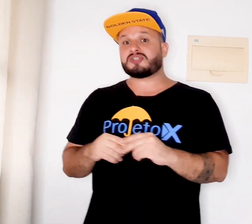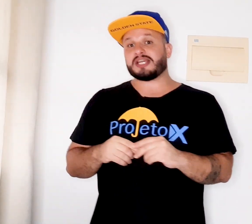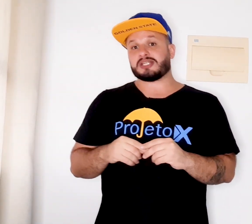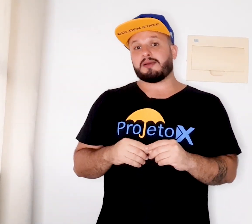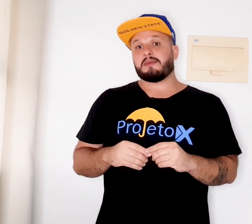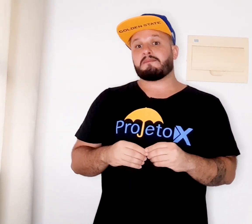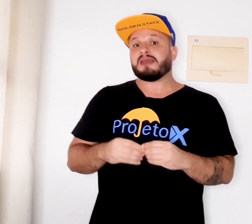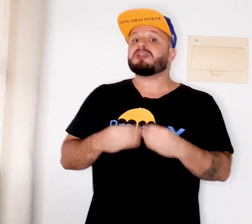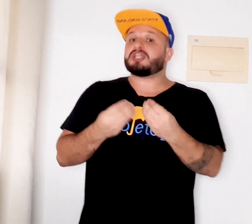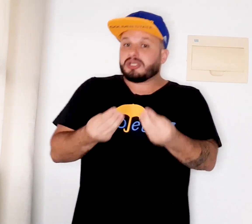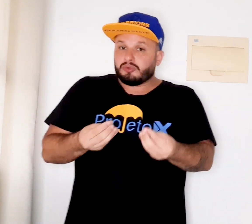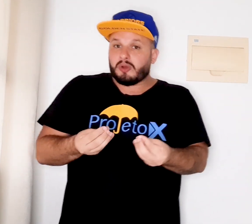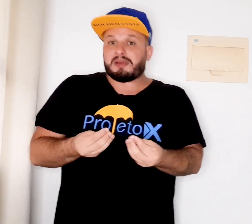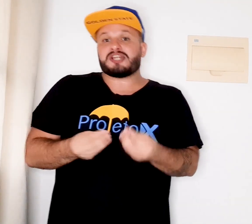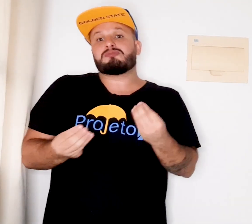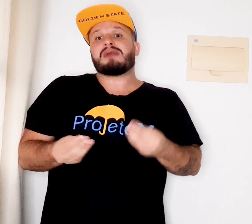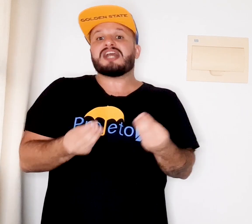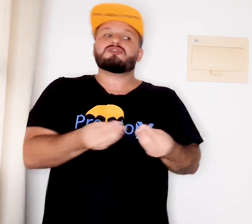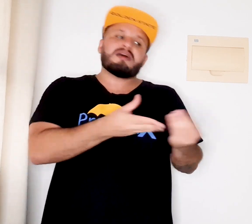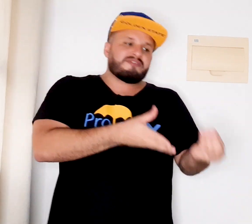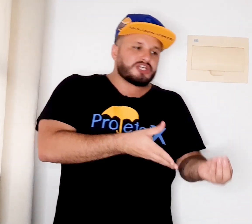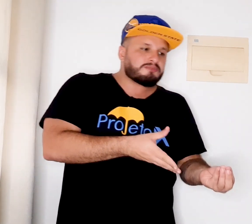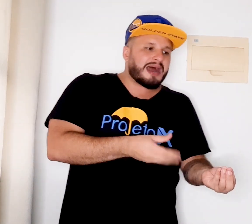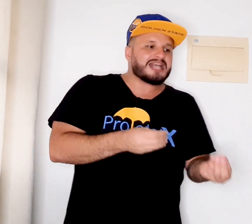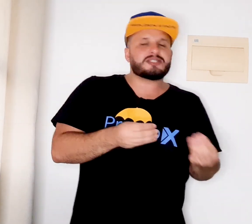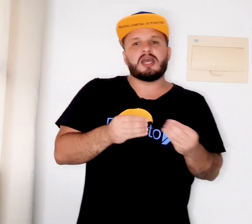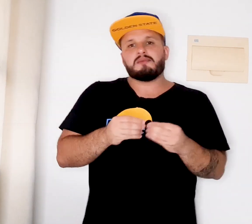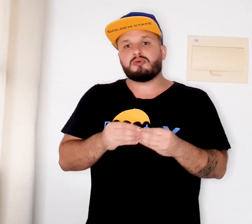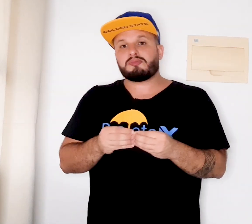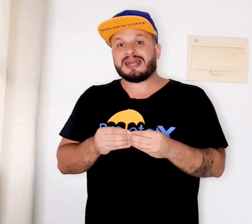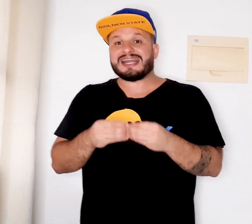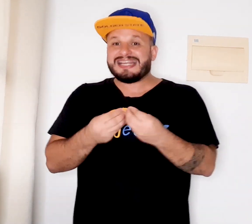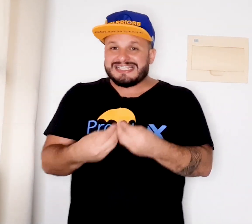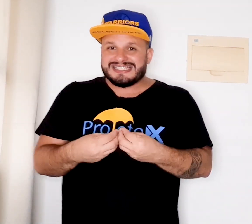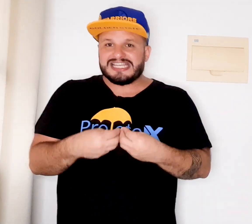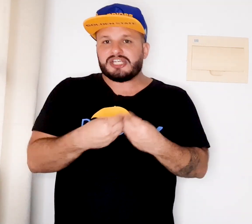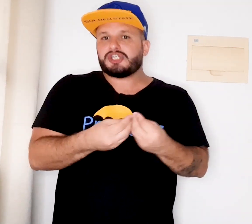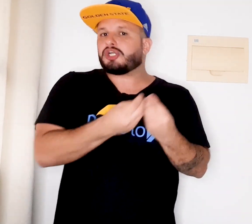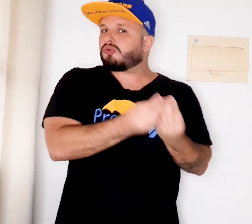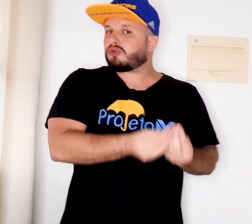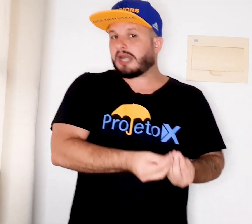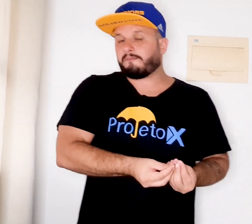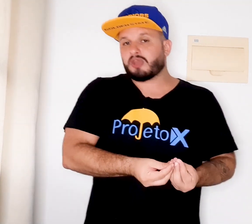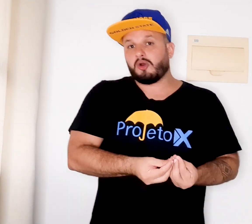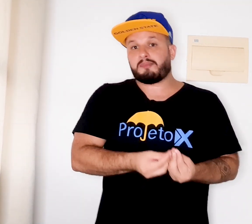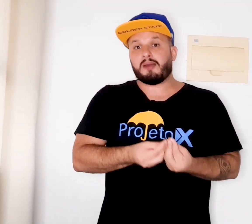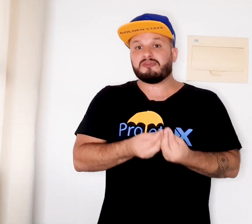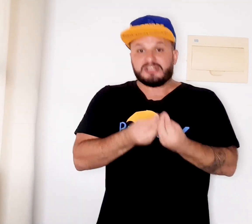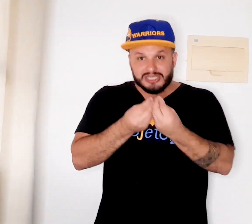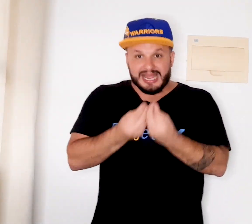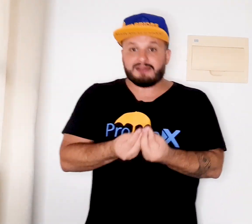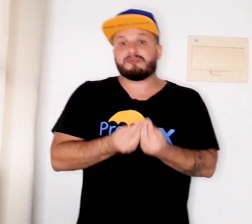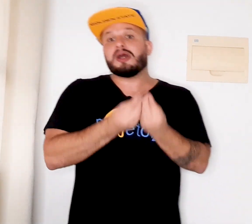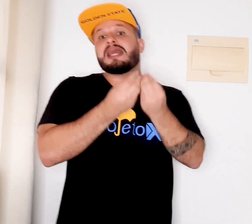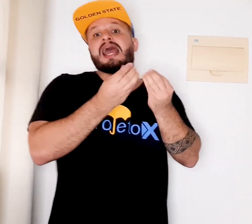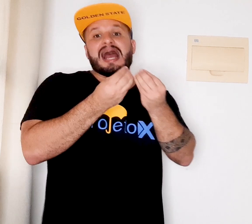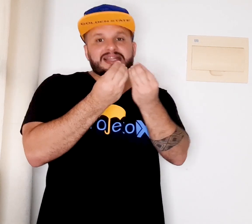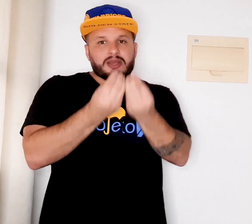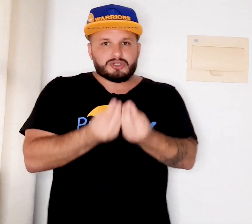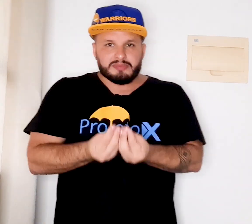seja, permitindo que o país mais uma vez passe por uma crise institucional. O próprio Vizcarra foi até os meios